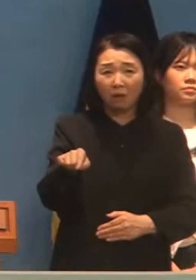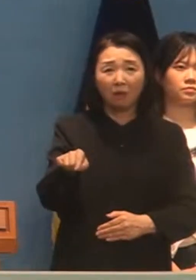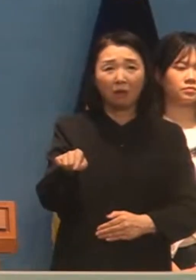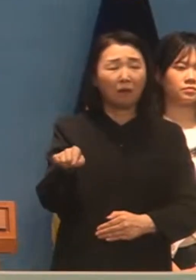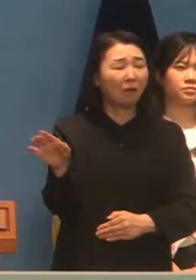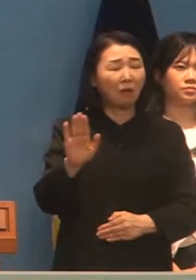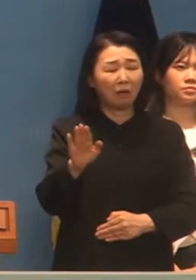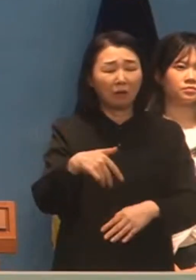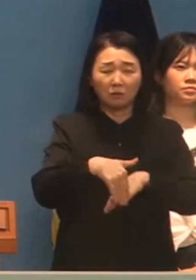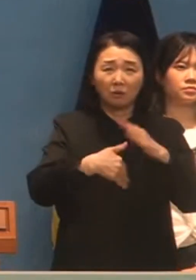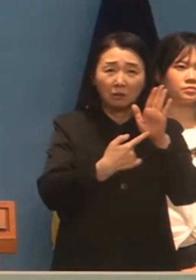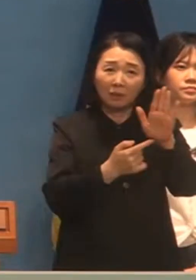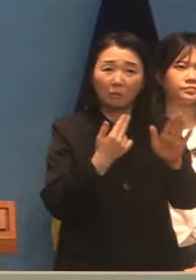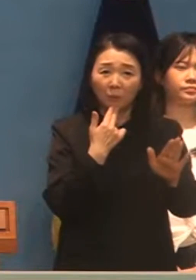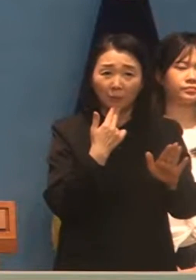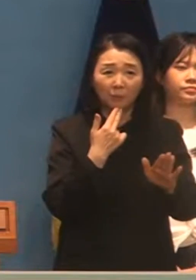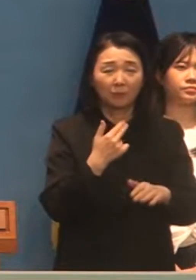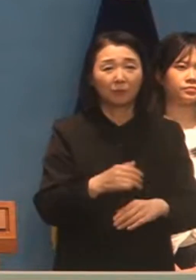밖으로 밀려나고 있습니다.